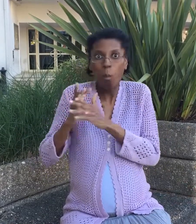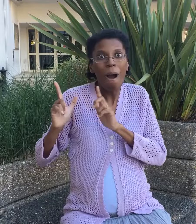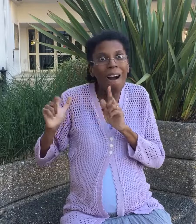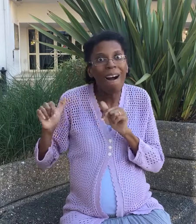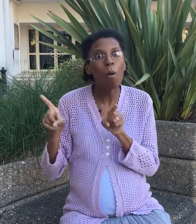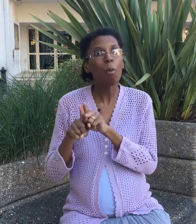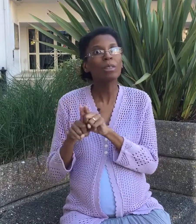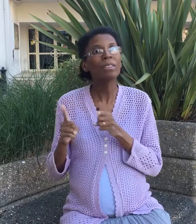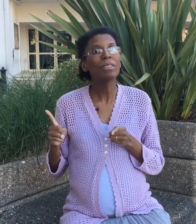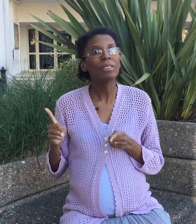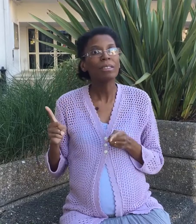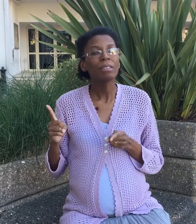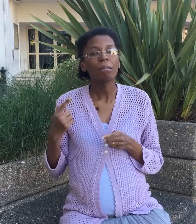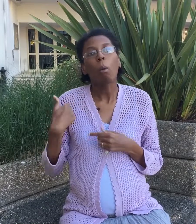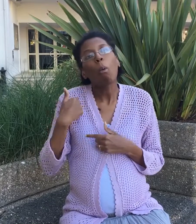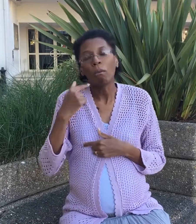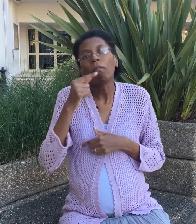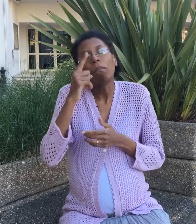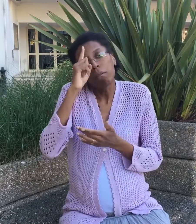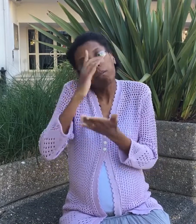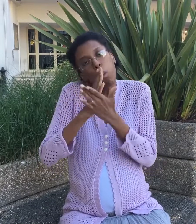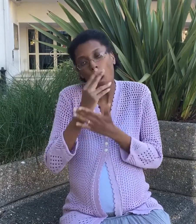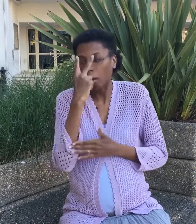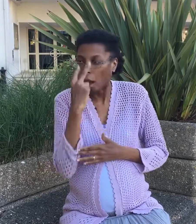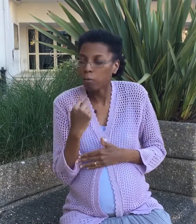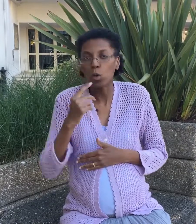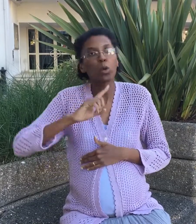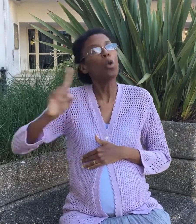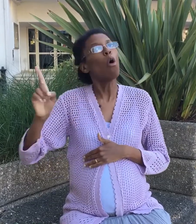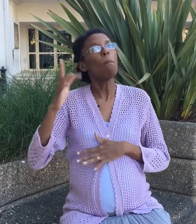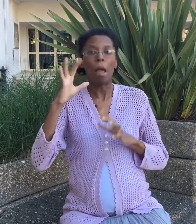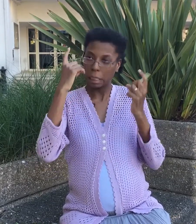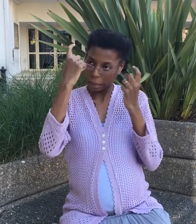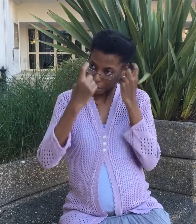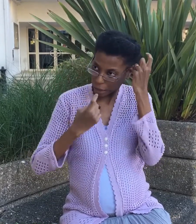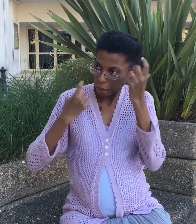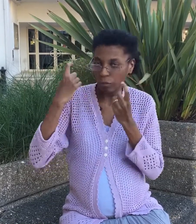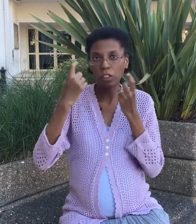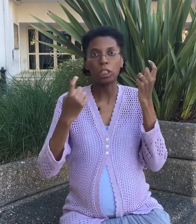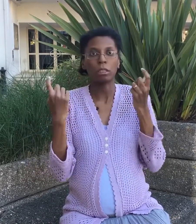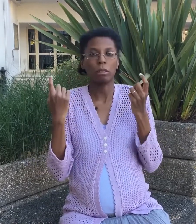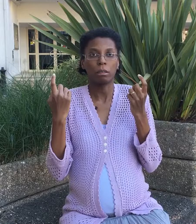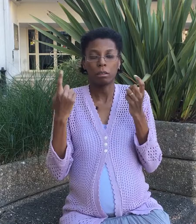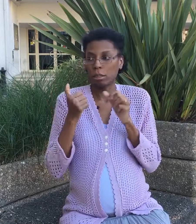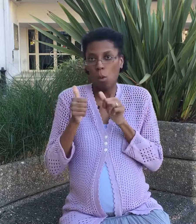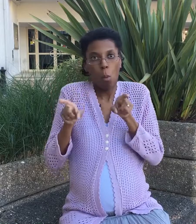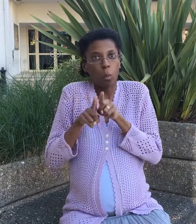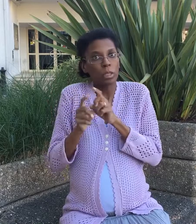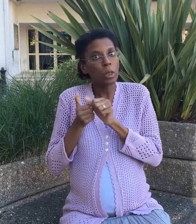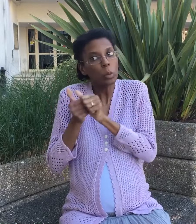une foi lucide, intelligente et proactive.